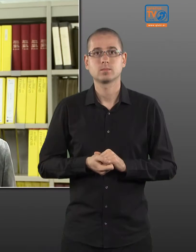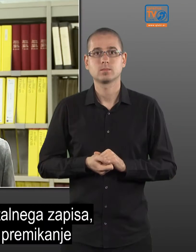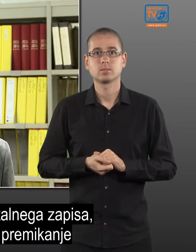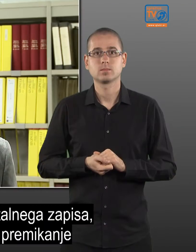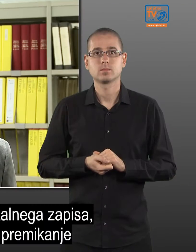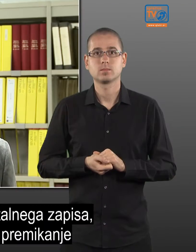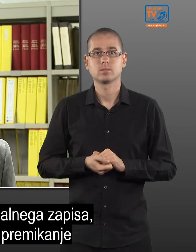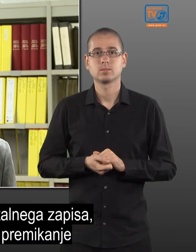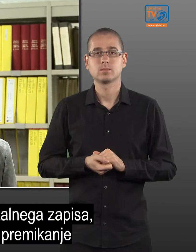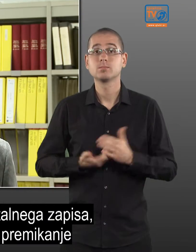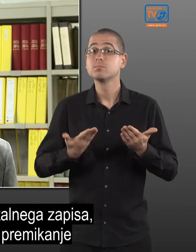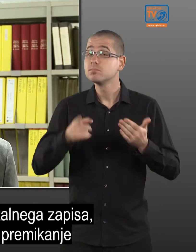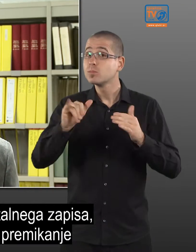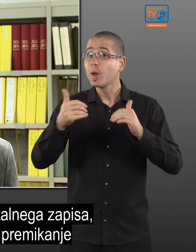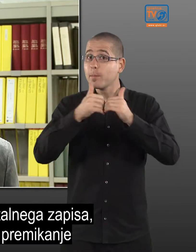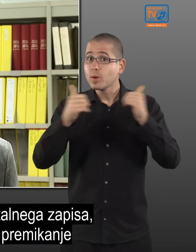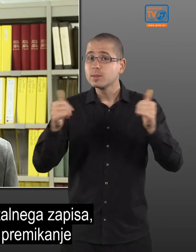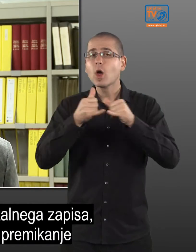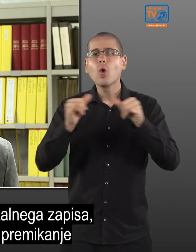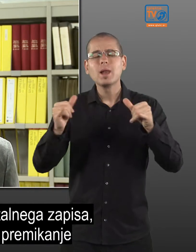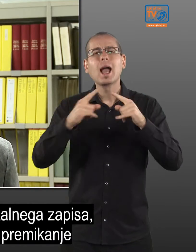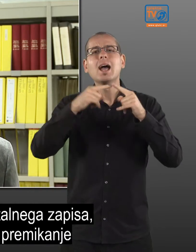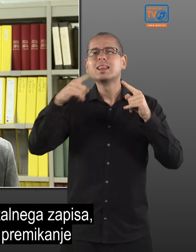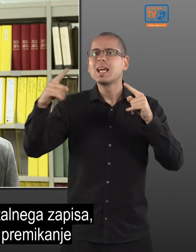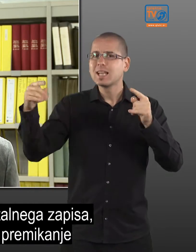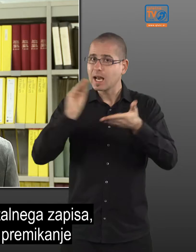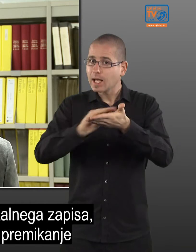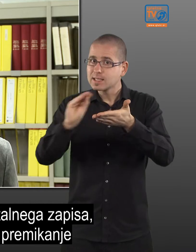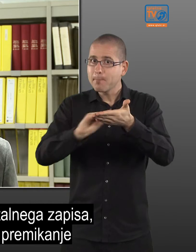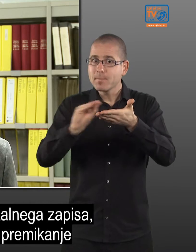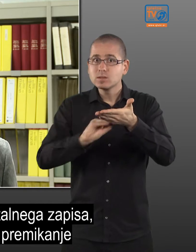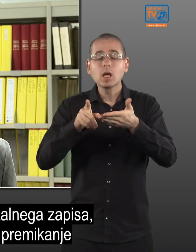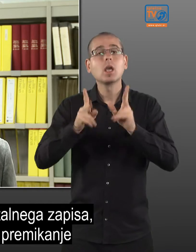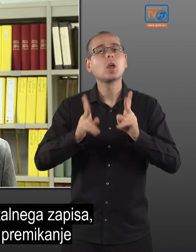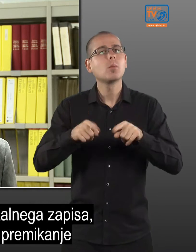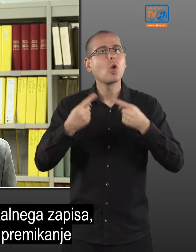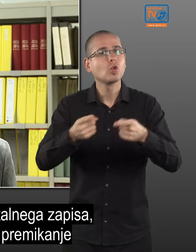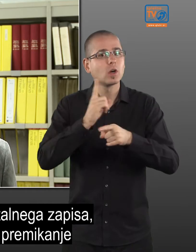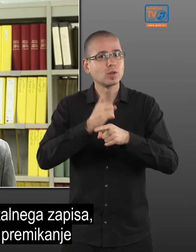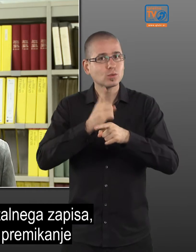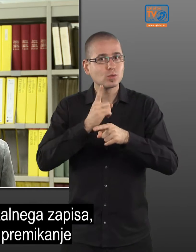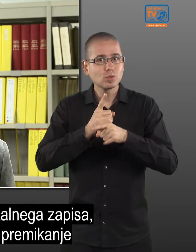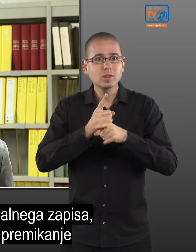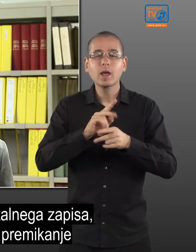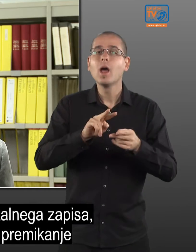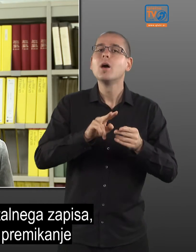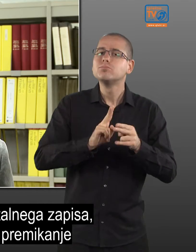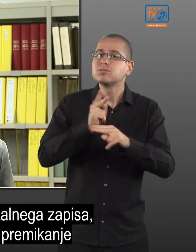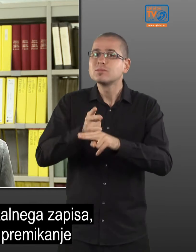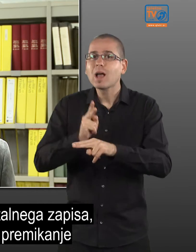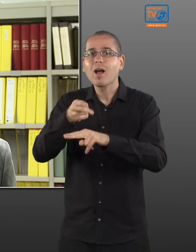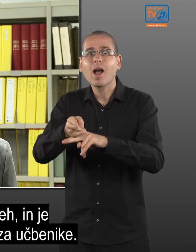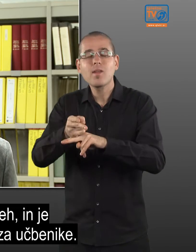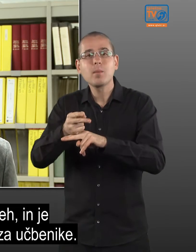To je posebna oblika digitalnega zapisa, ki omogoča tudi skakanje po